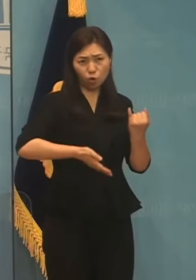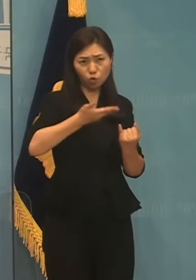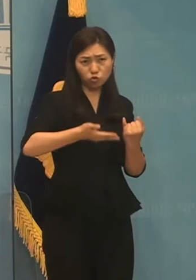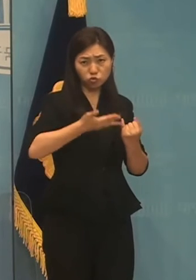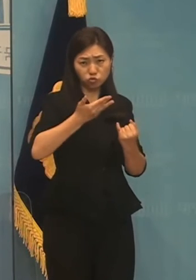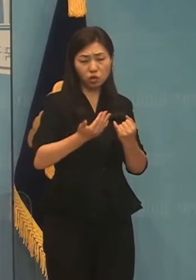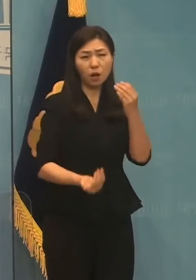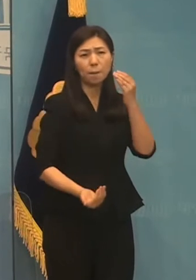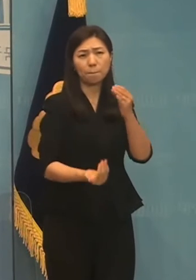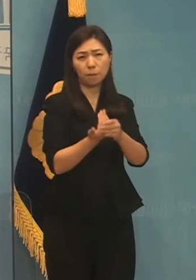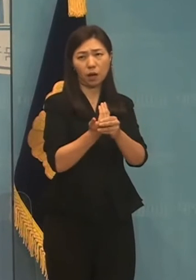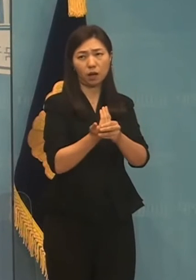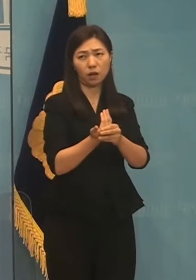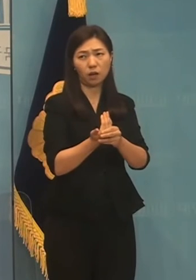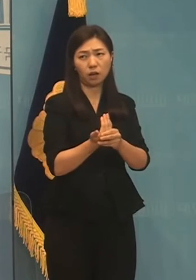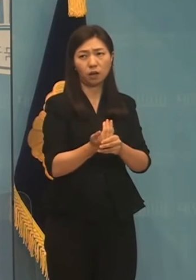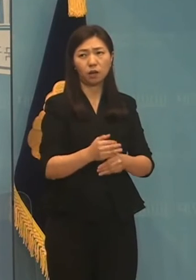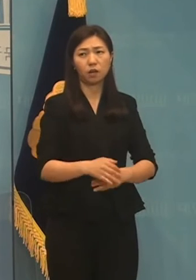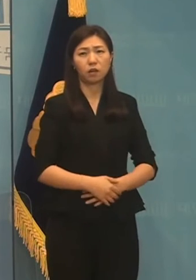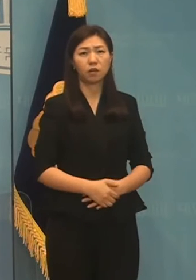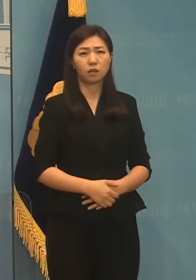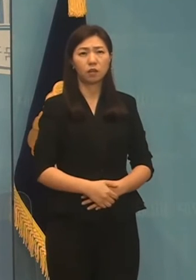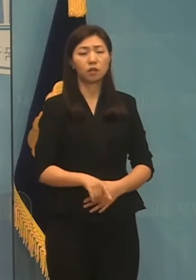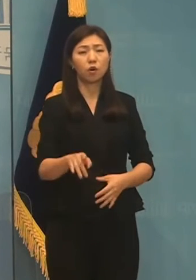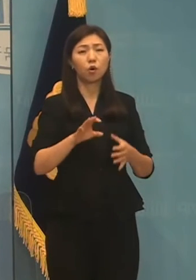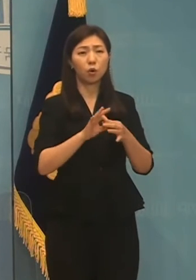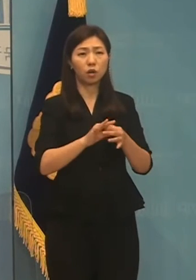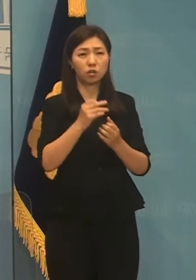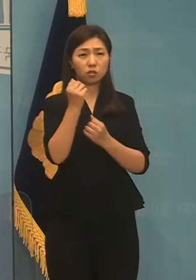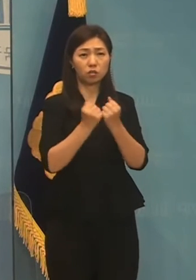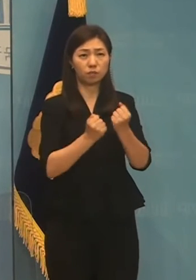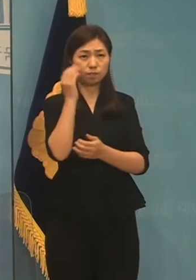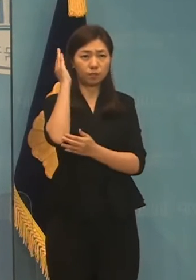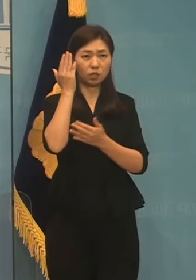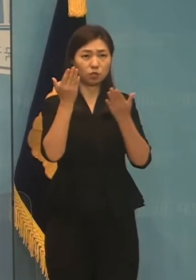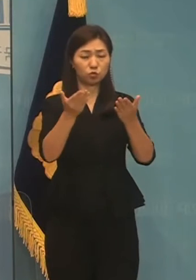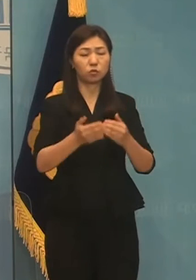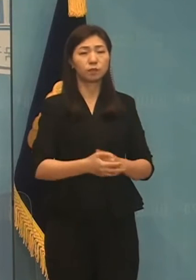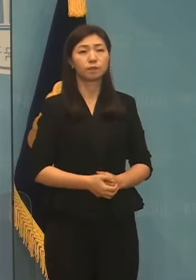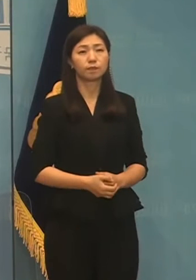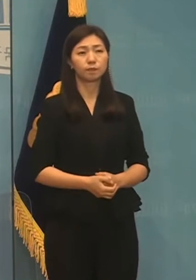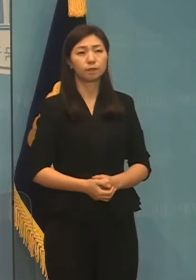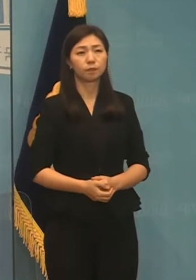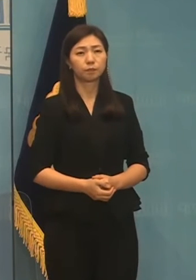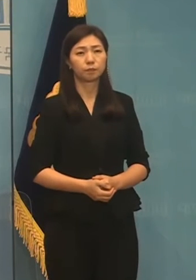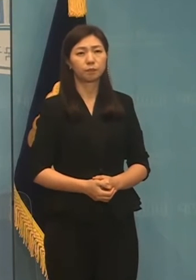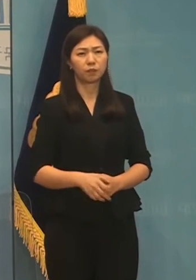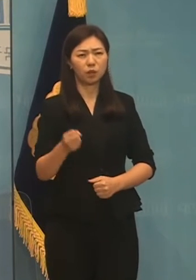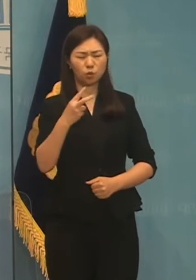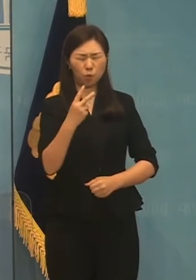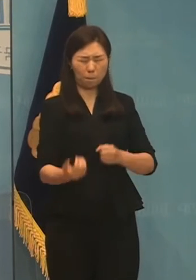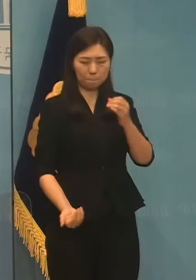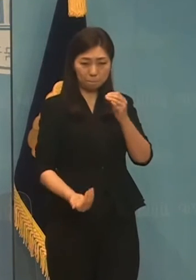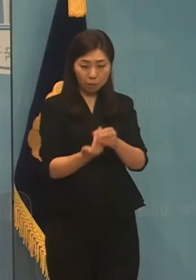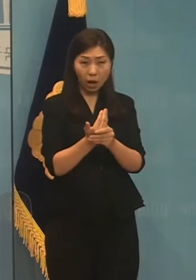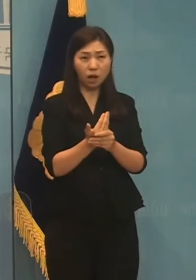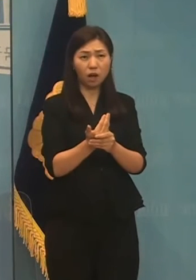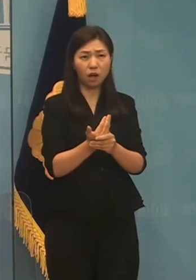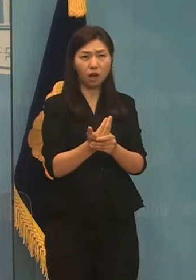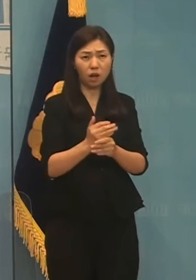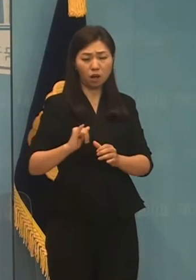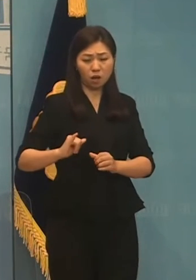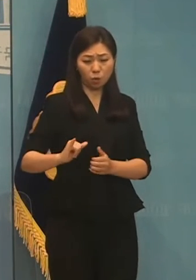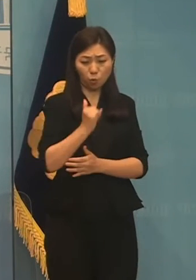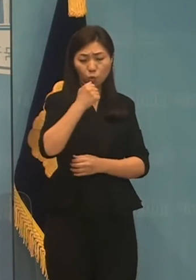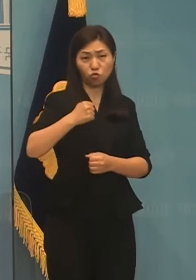어 걸어야 하 어 얘기 라는 얘기들이 있습니다 또 된 고문 폭행